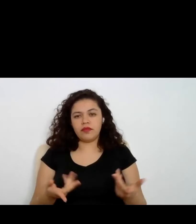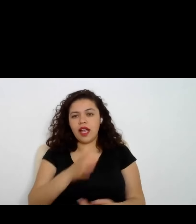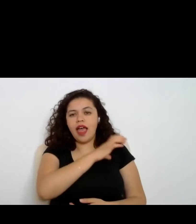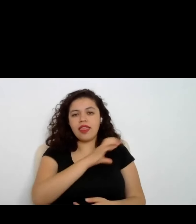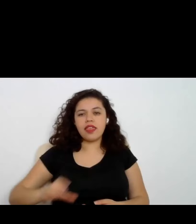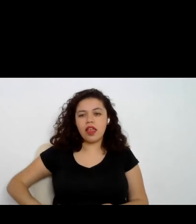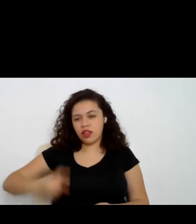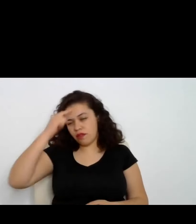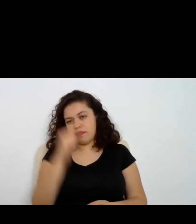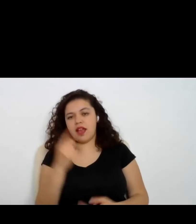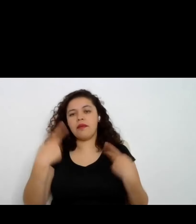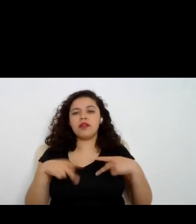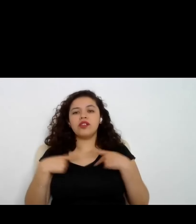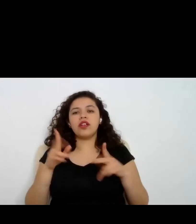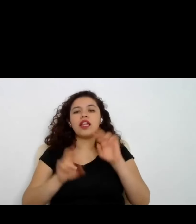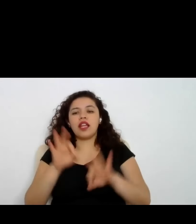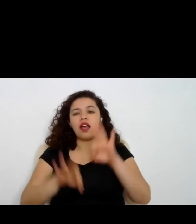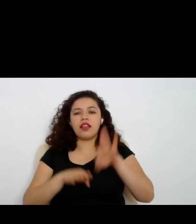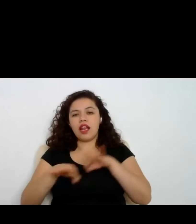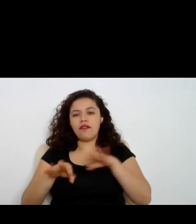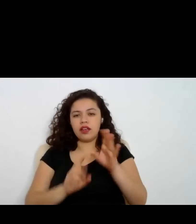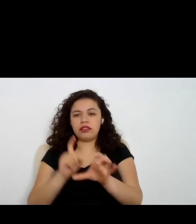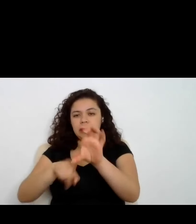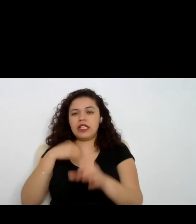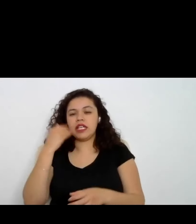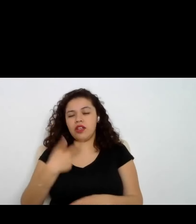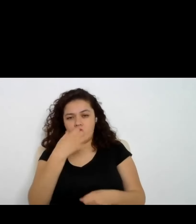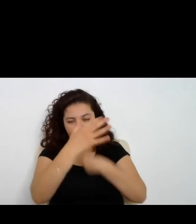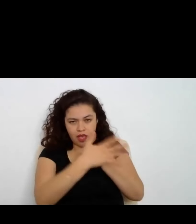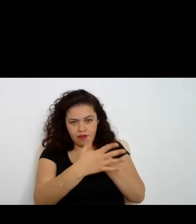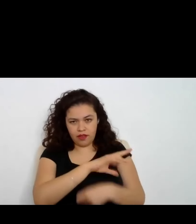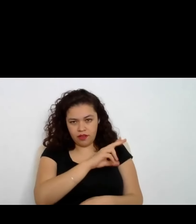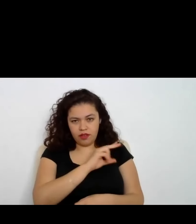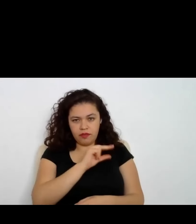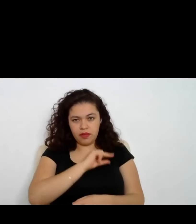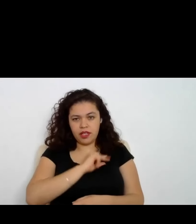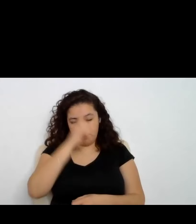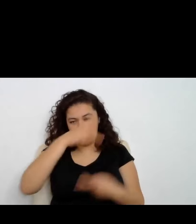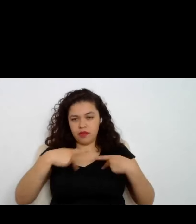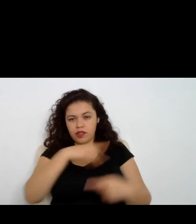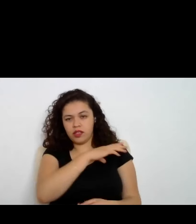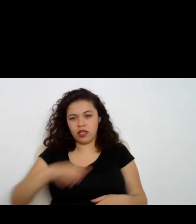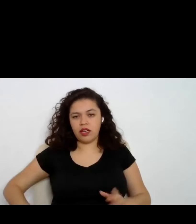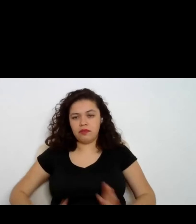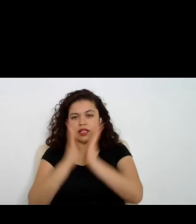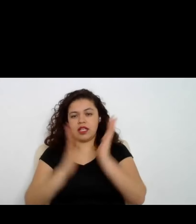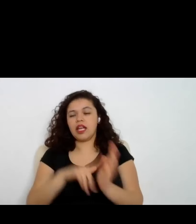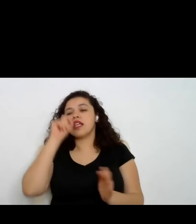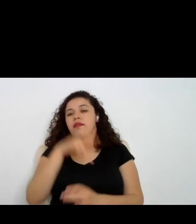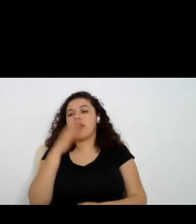para un puesto, tengo que tener un aviso de privacidad para candidatos y tengo que tener un aviso de privacidad